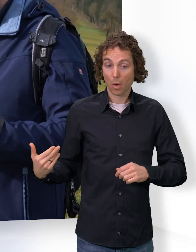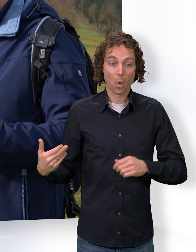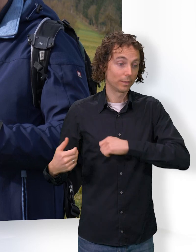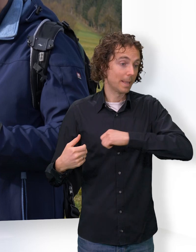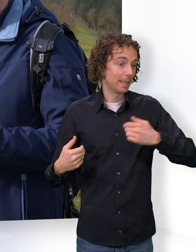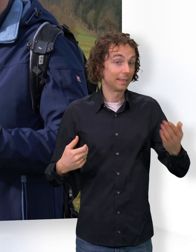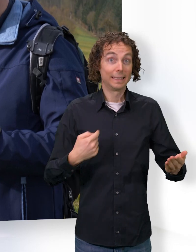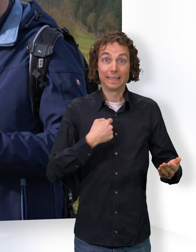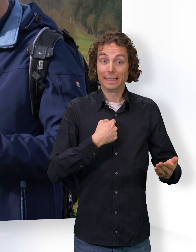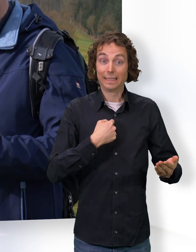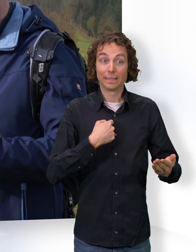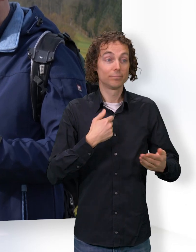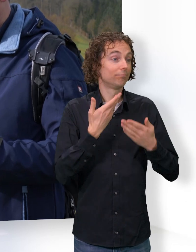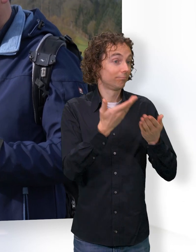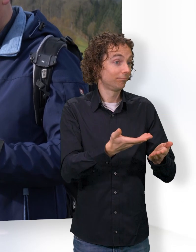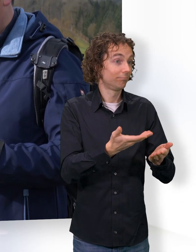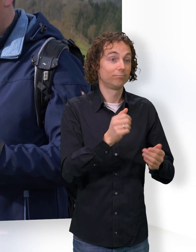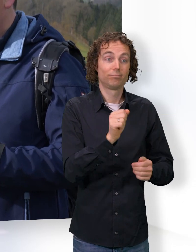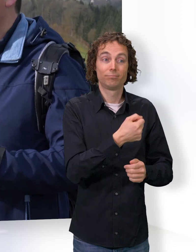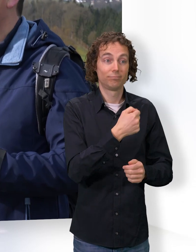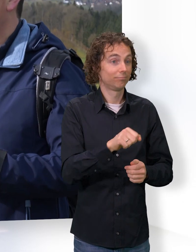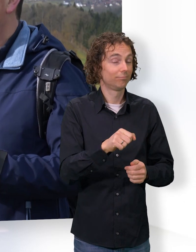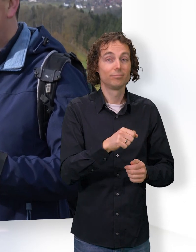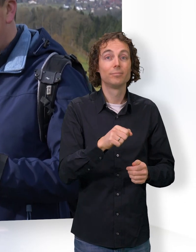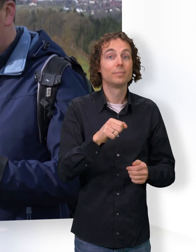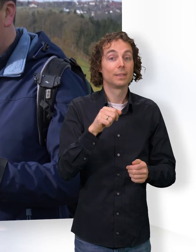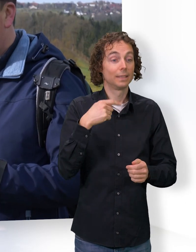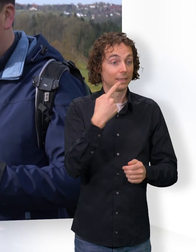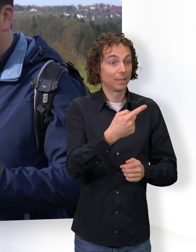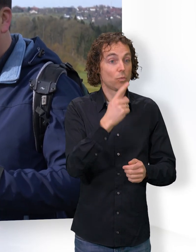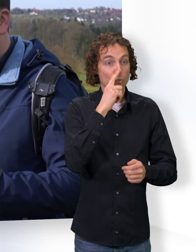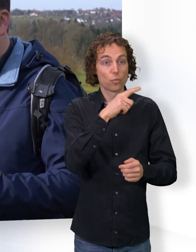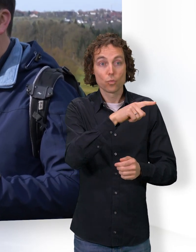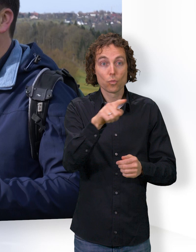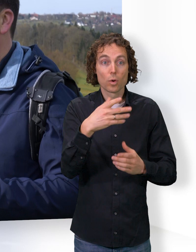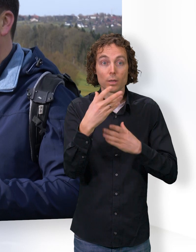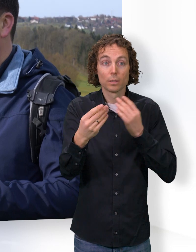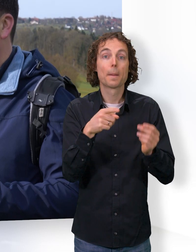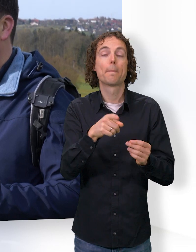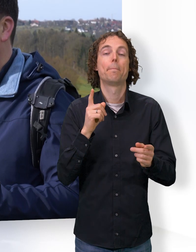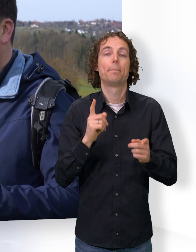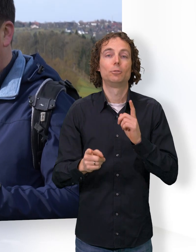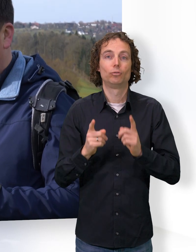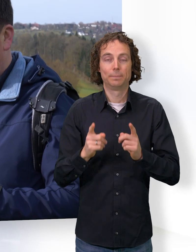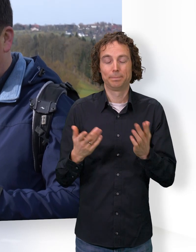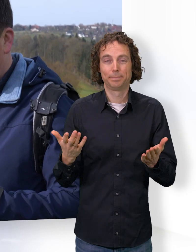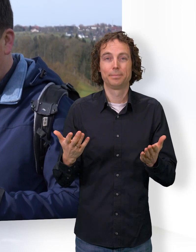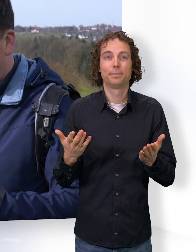das steht mir nicht zu, euch zu geben, sondern das wird denen zuteil, für die es bestimmt ist.